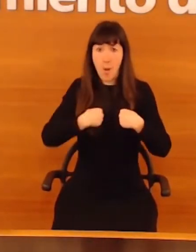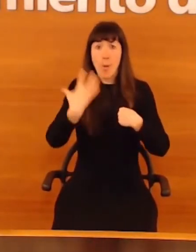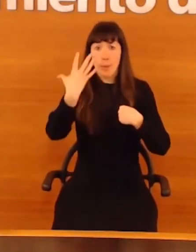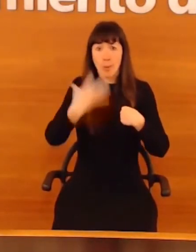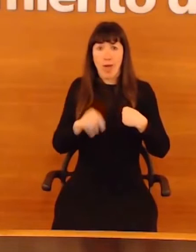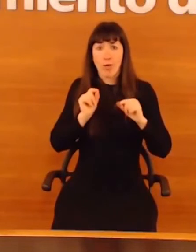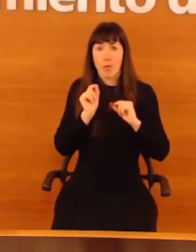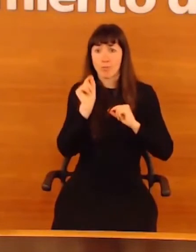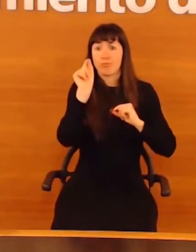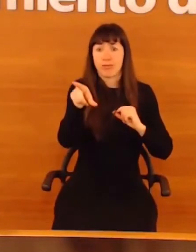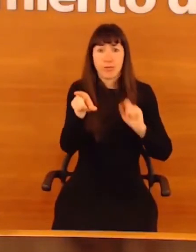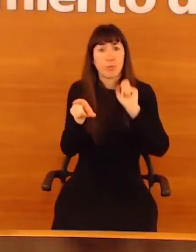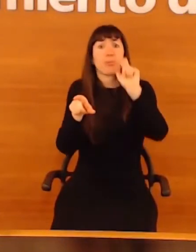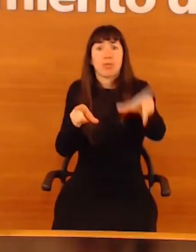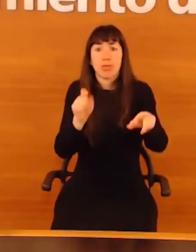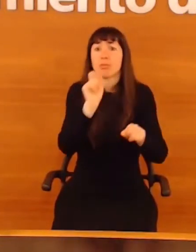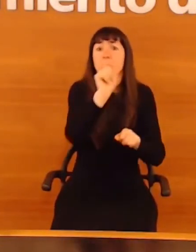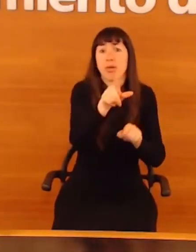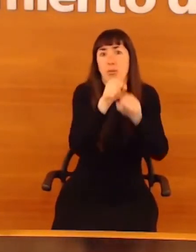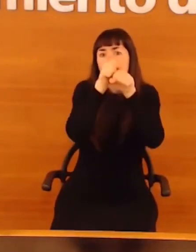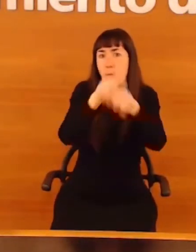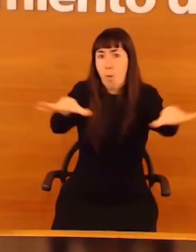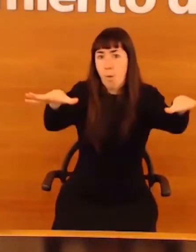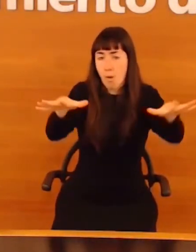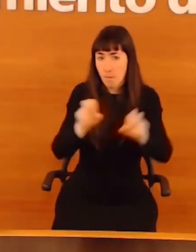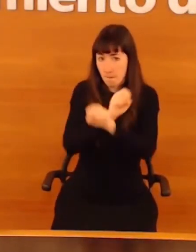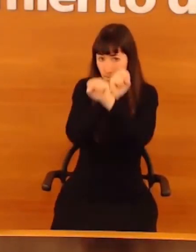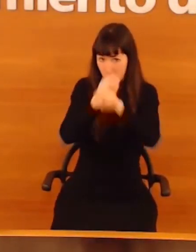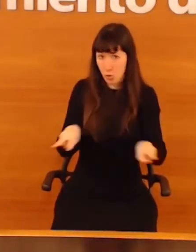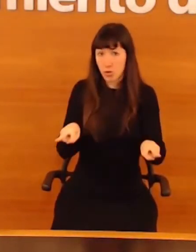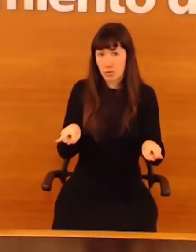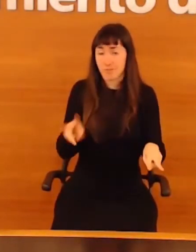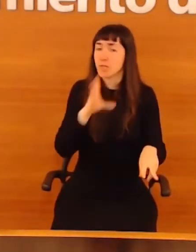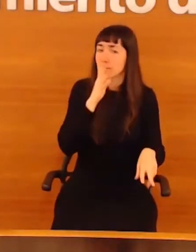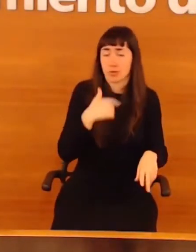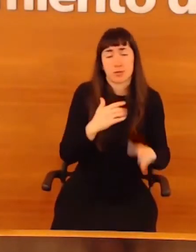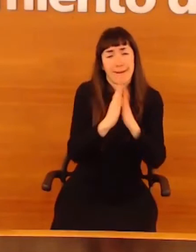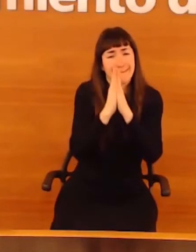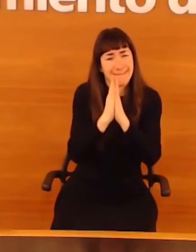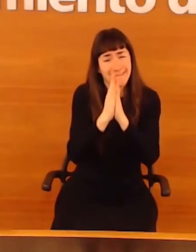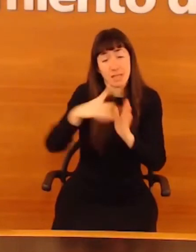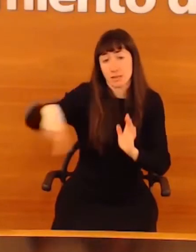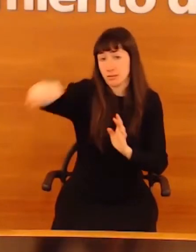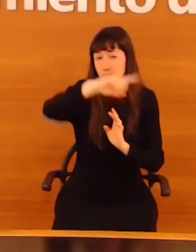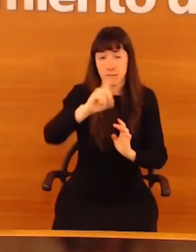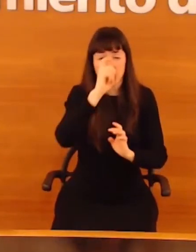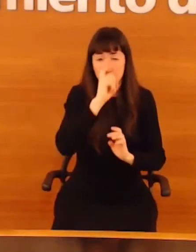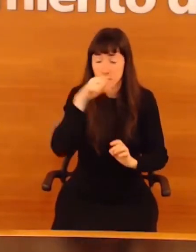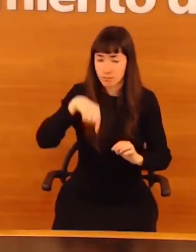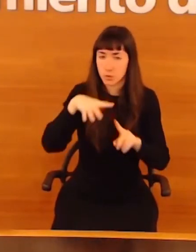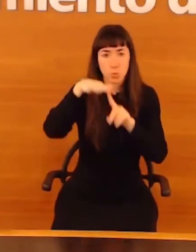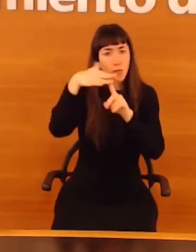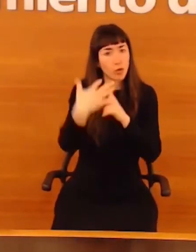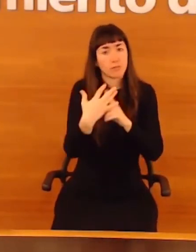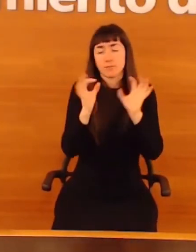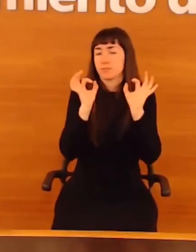correr al infectar a otras personas y, en este sentido, hemos de recordar constantemente que estamos en una situación